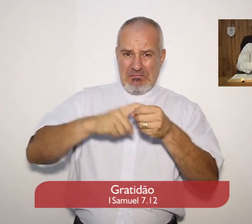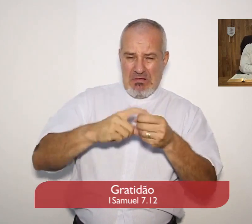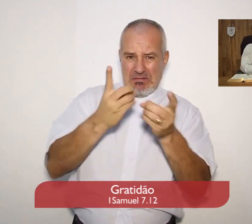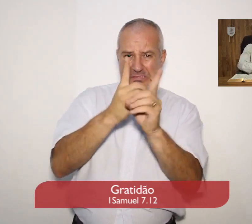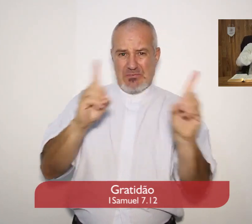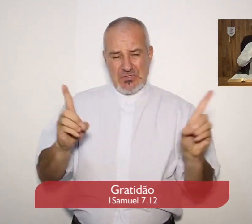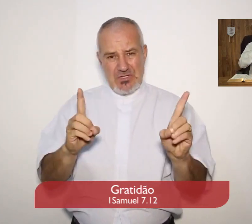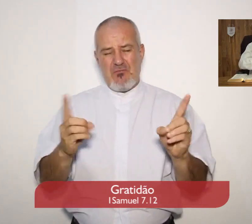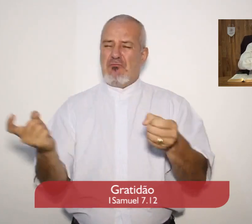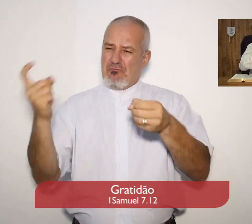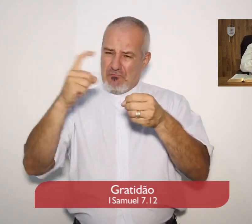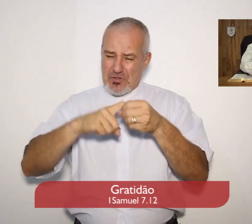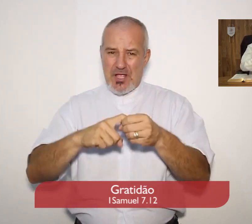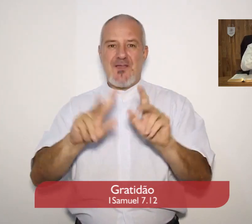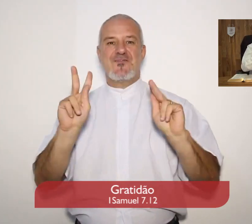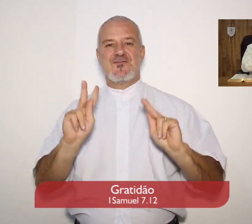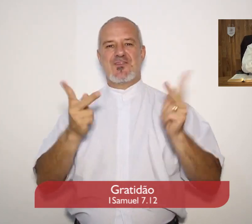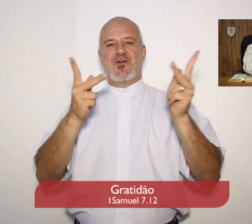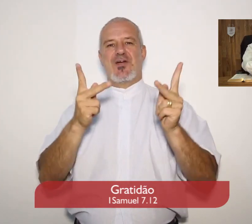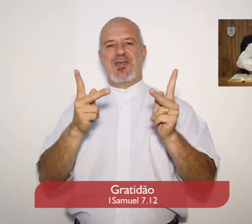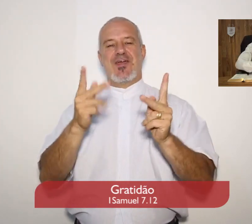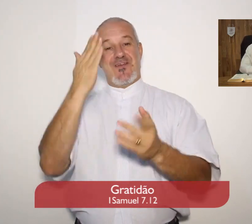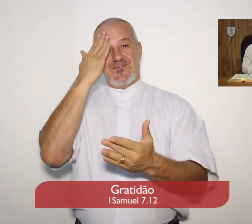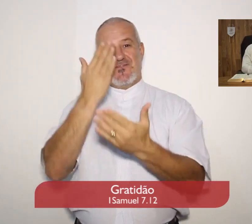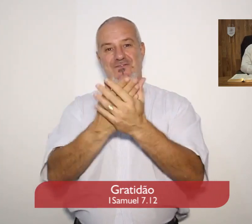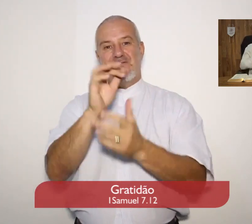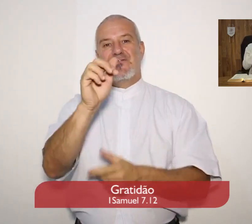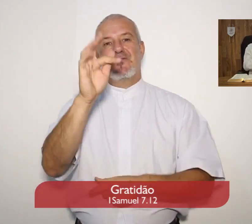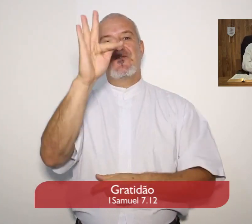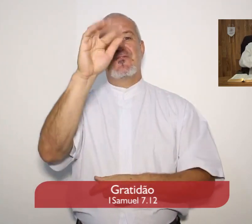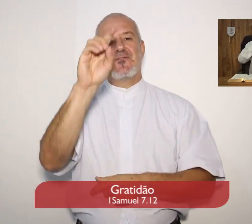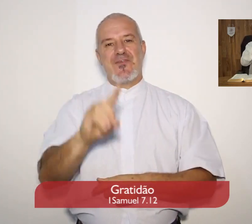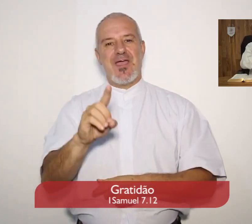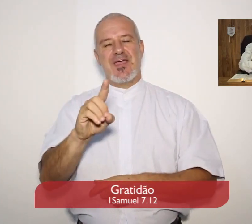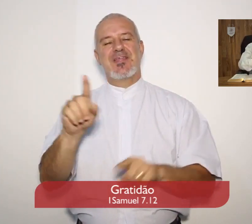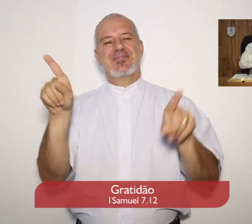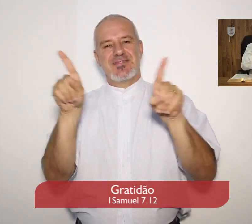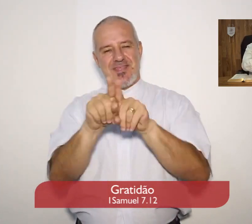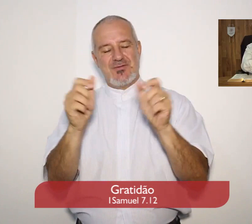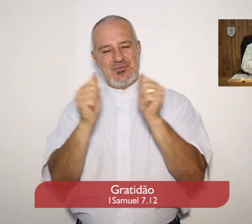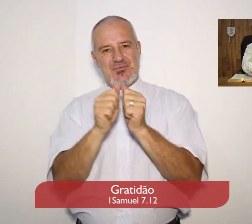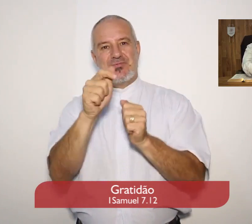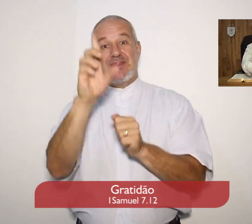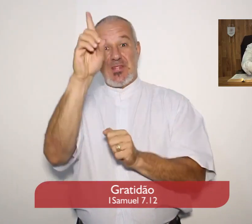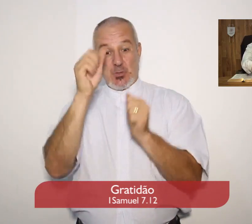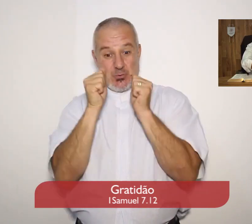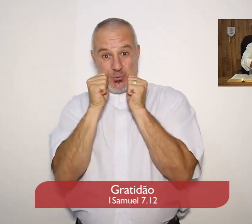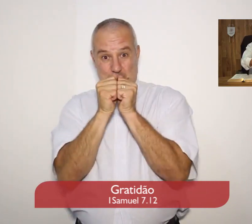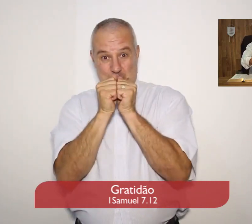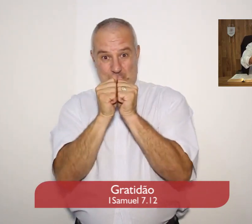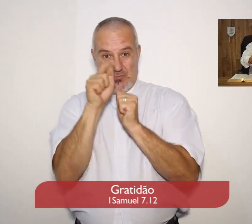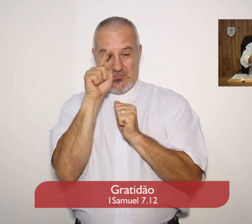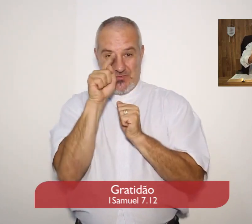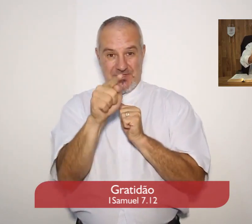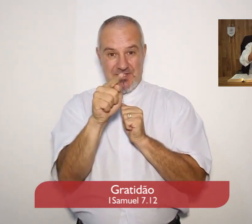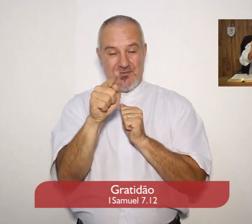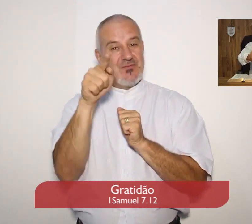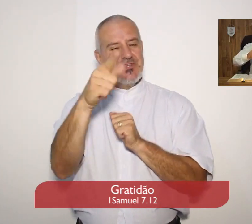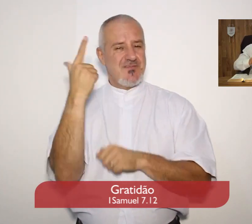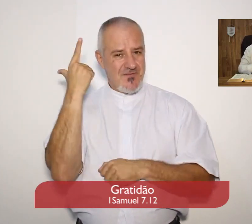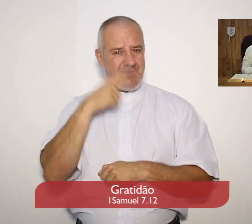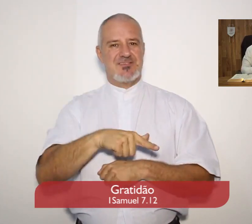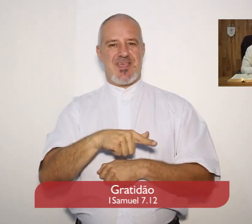nos negócios sem a presença da fé. Quando Deus está no negócio,